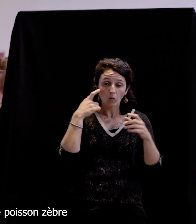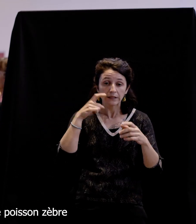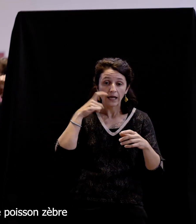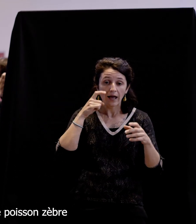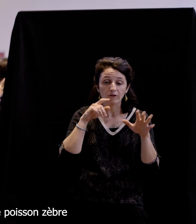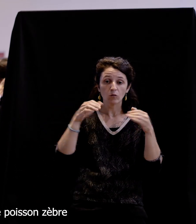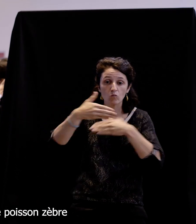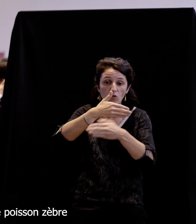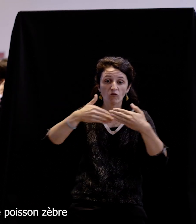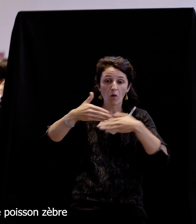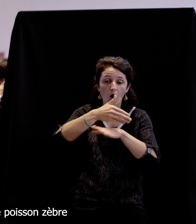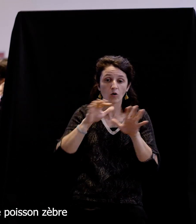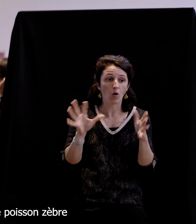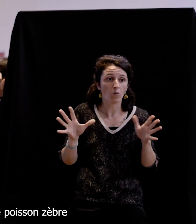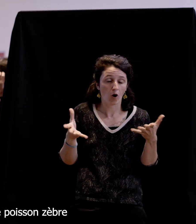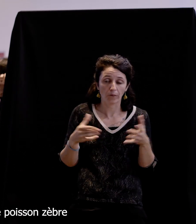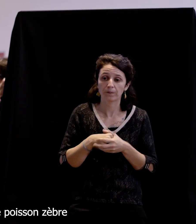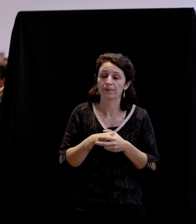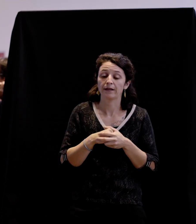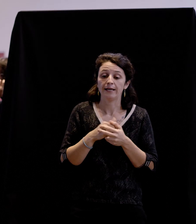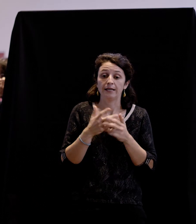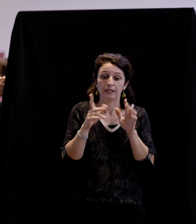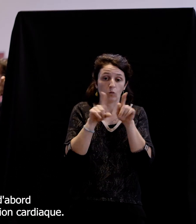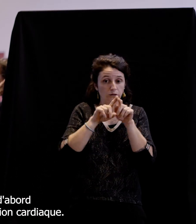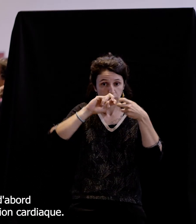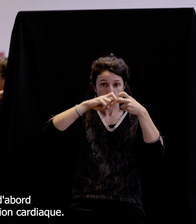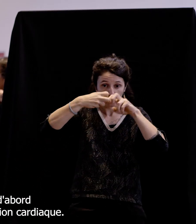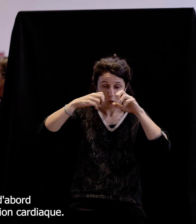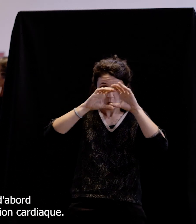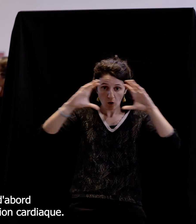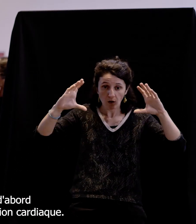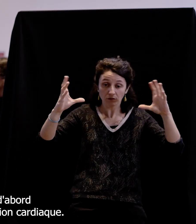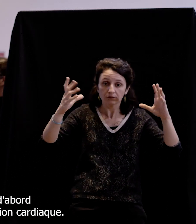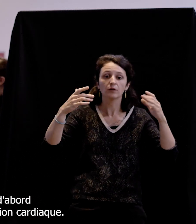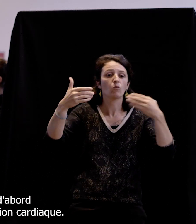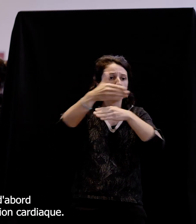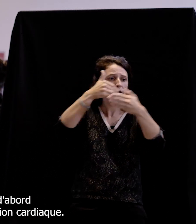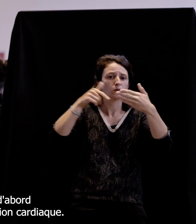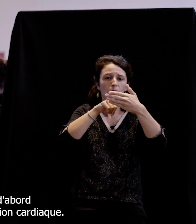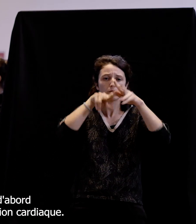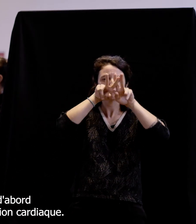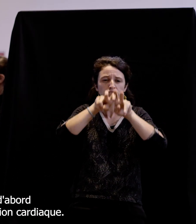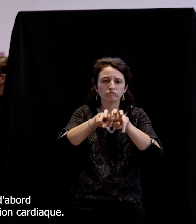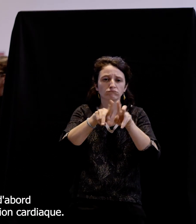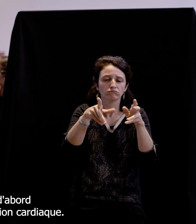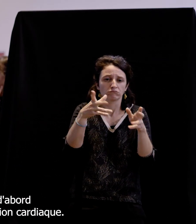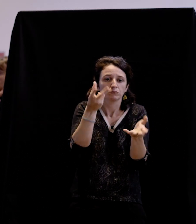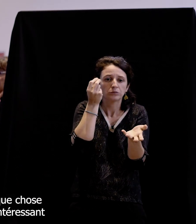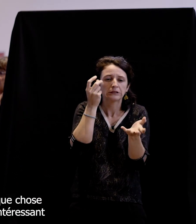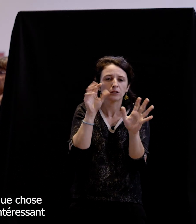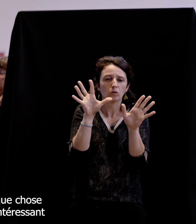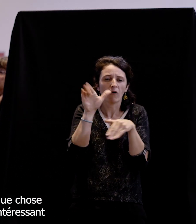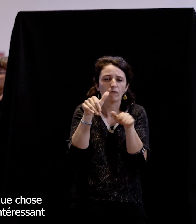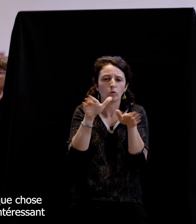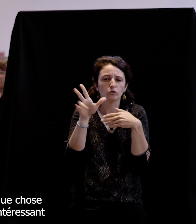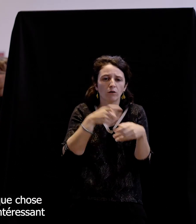Donc, c'est avec ce poisson zèbre qu'ils ont d'abord compris la formation cardiaque. Et